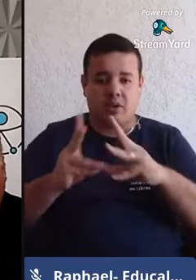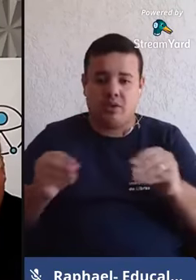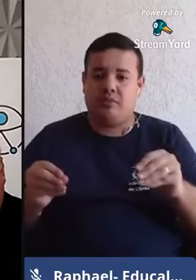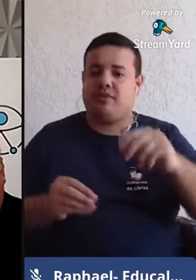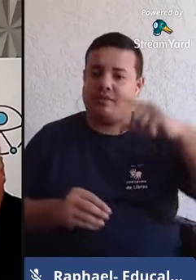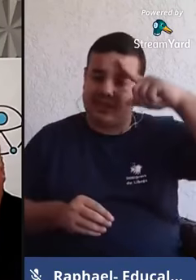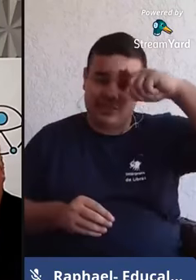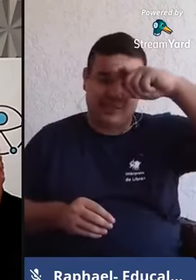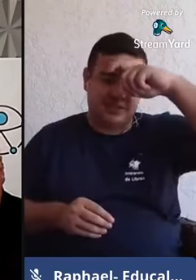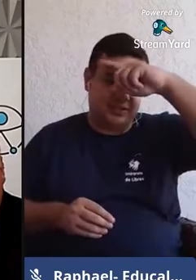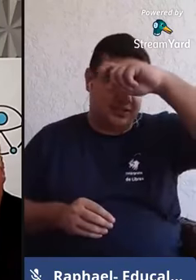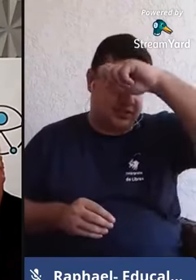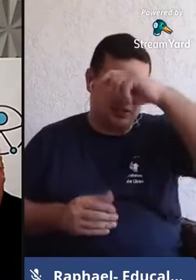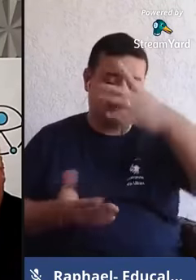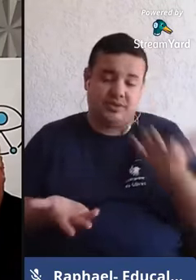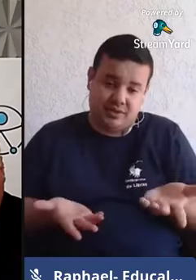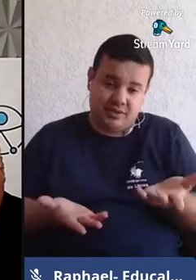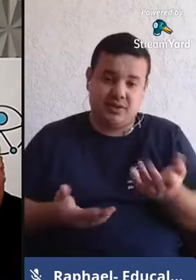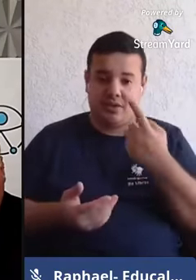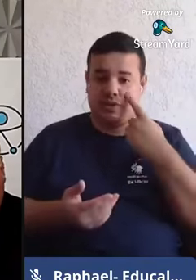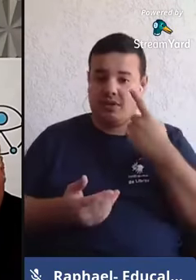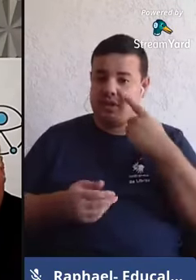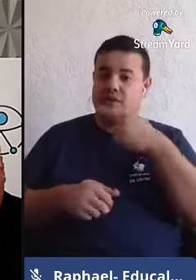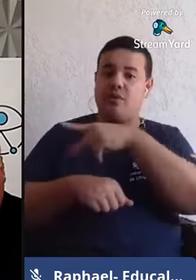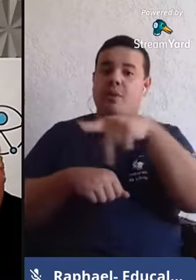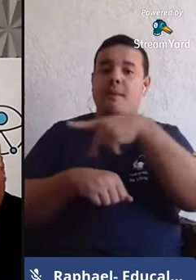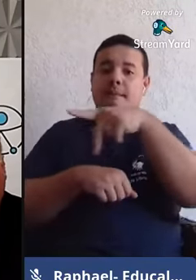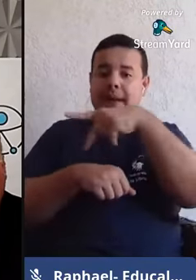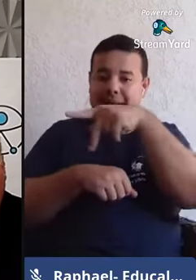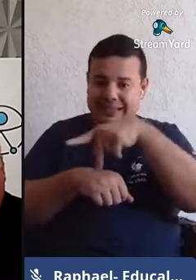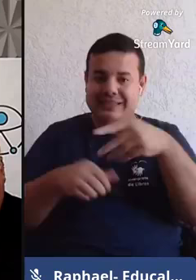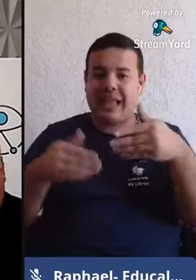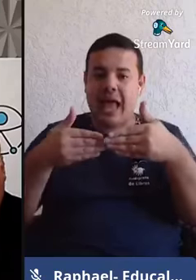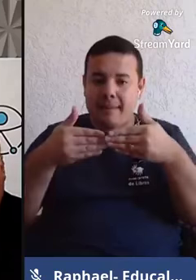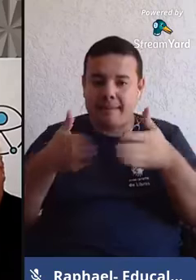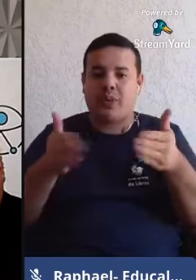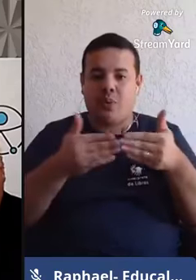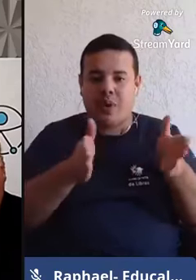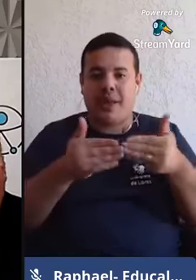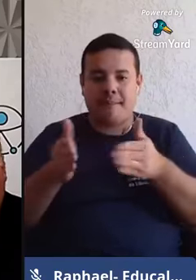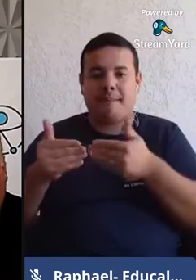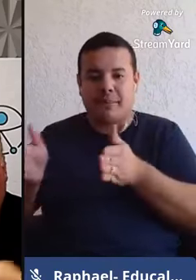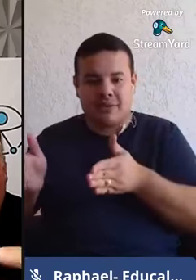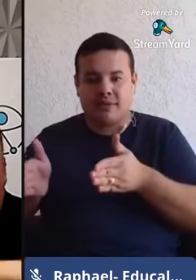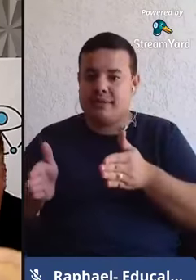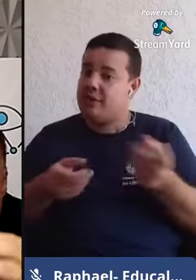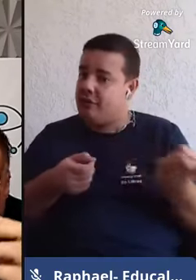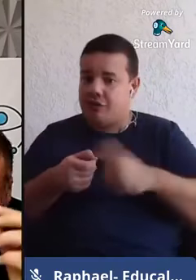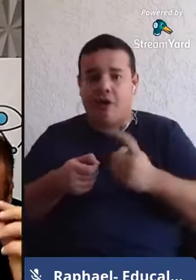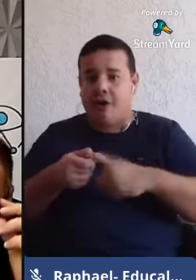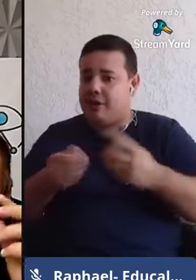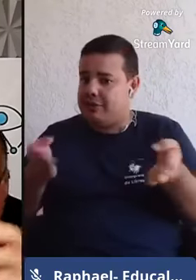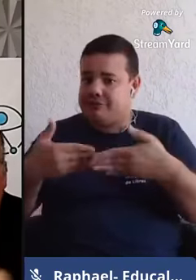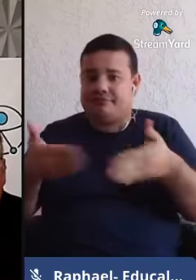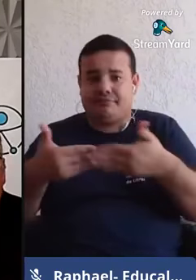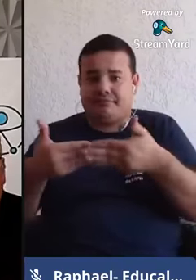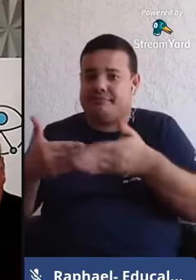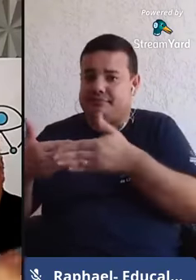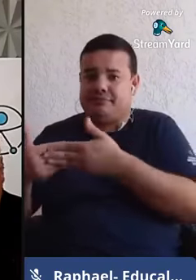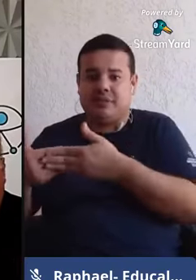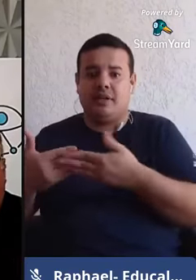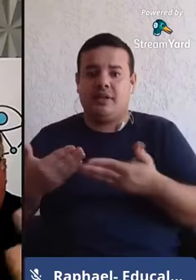né? Você viu nesses países que flexibilizaram o que eles estão tendo que correr, voltando atrás, porque você